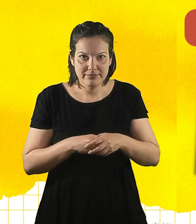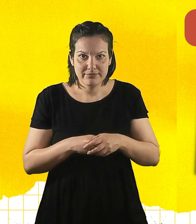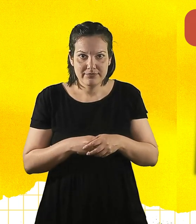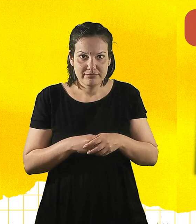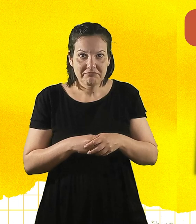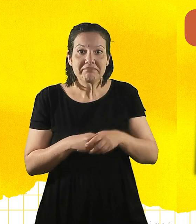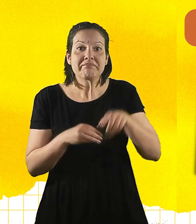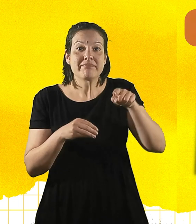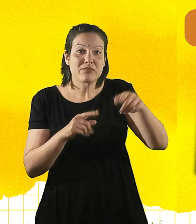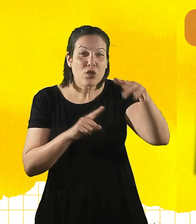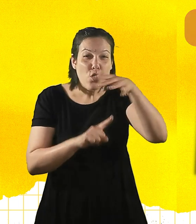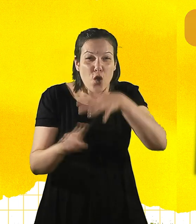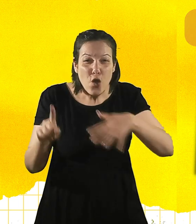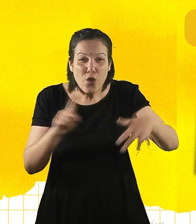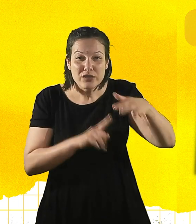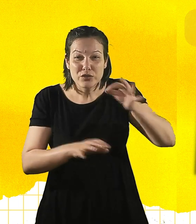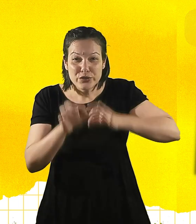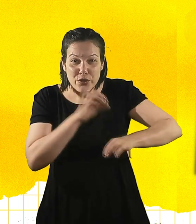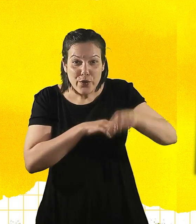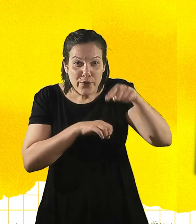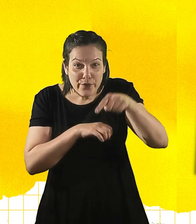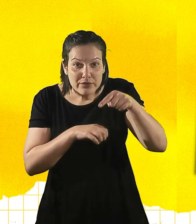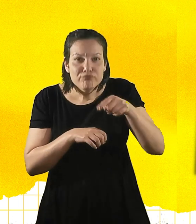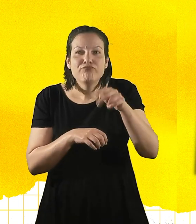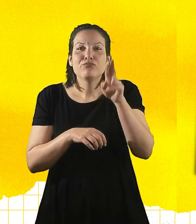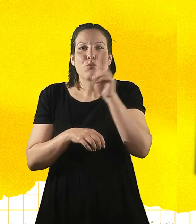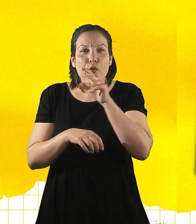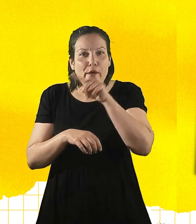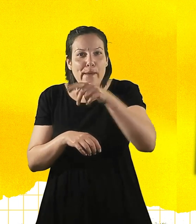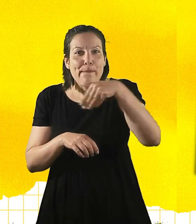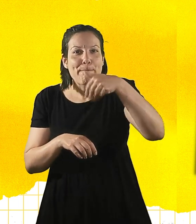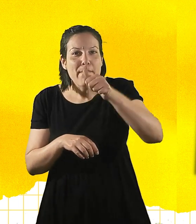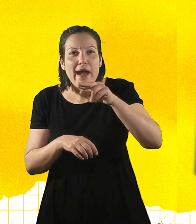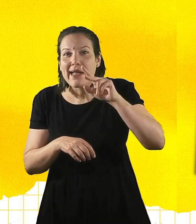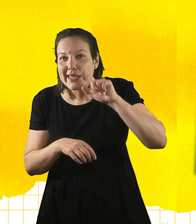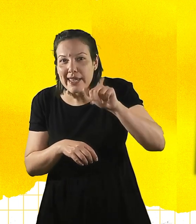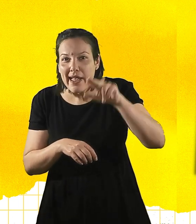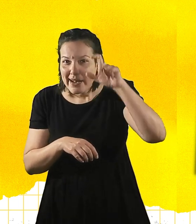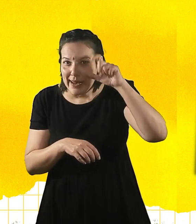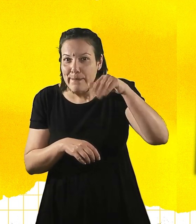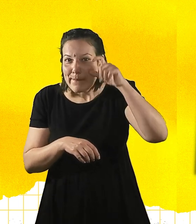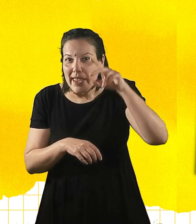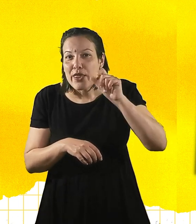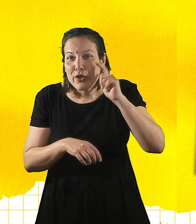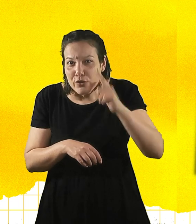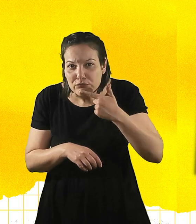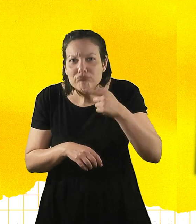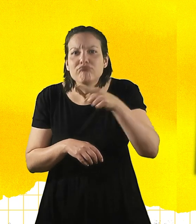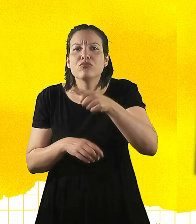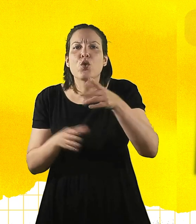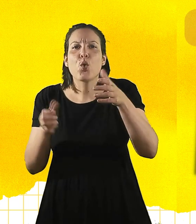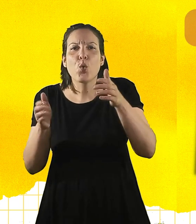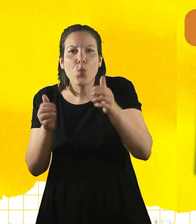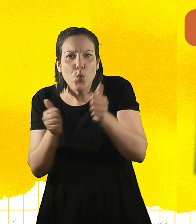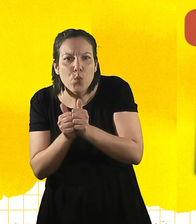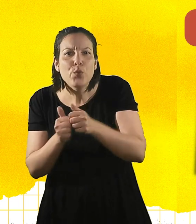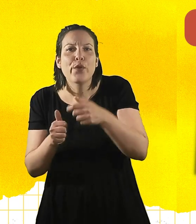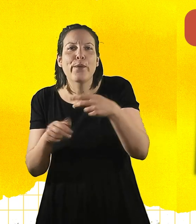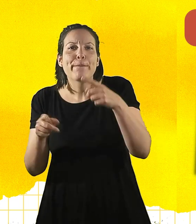ese contexto que María Remedios partió junto a su marido y sus dos hijos en la primera expedición